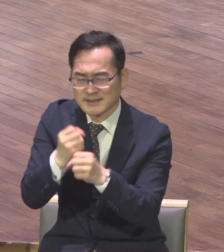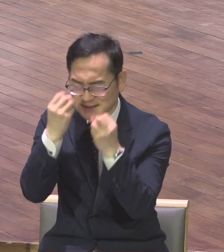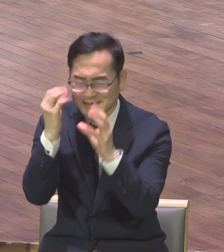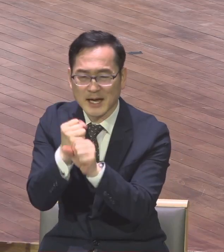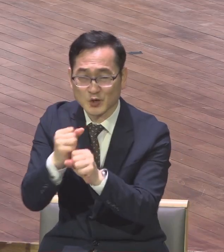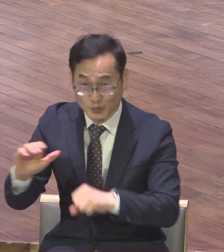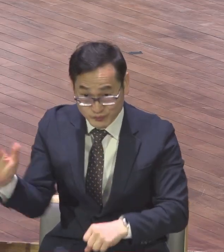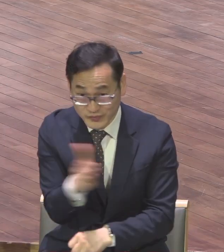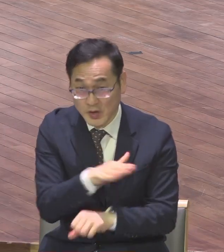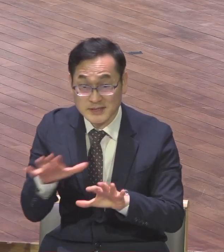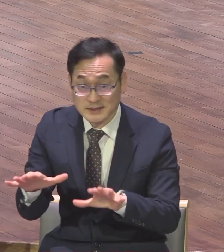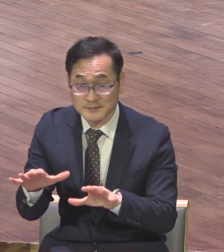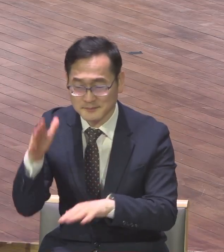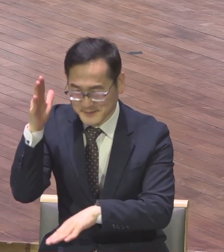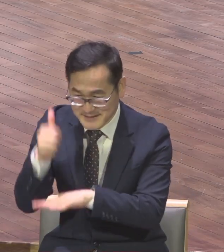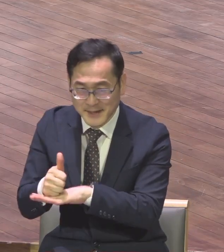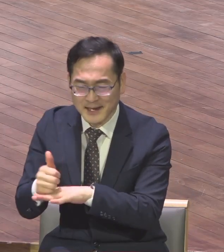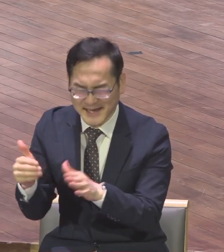밝혀놨어요.